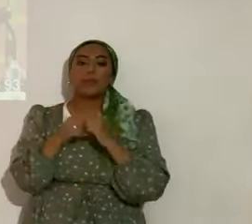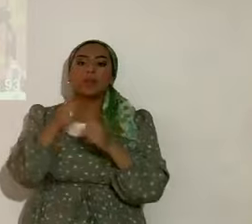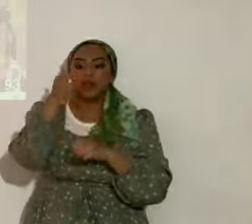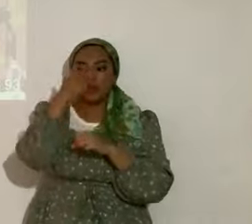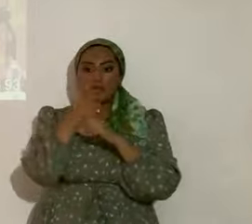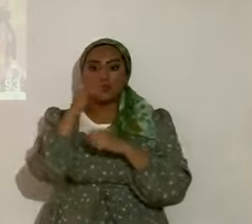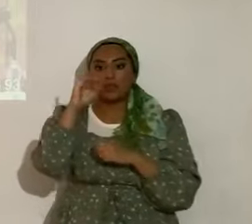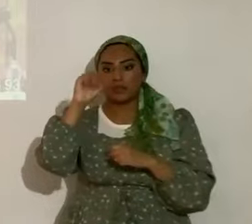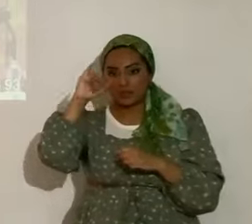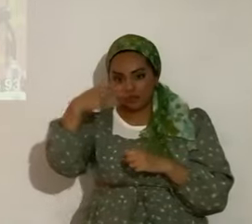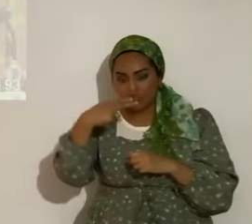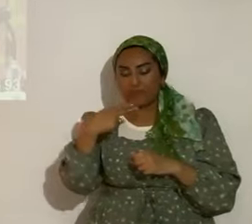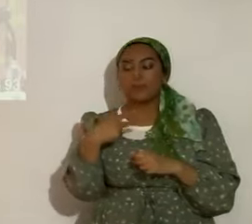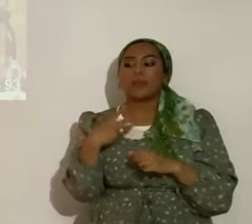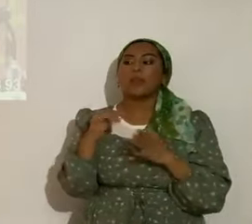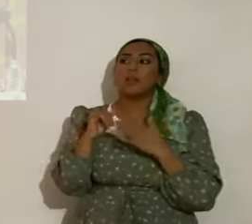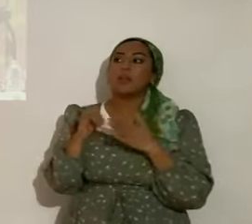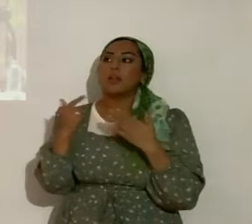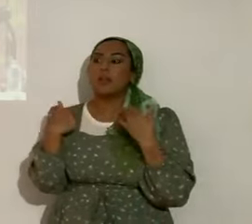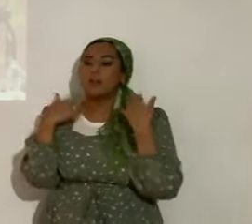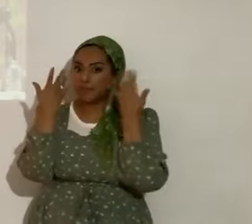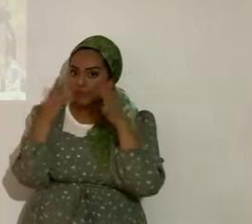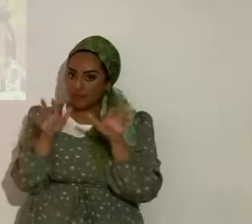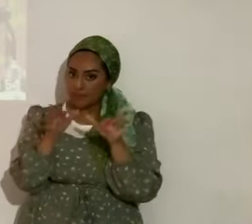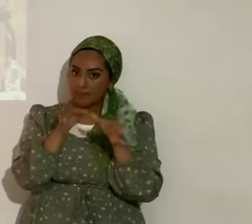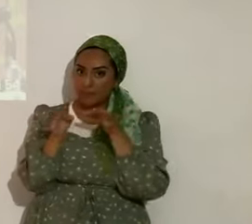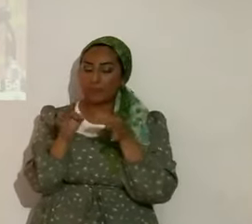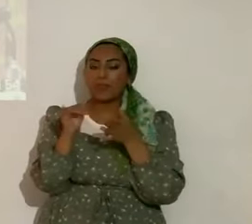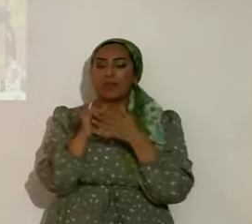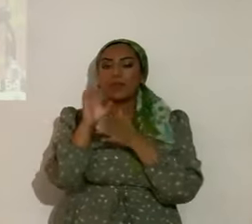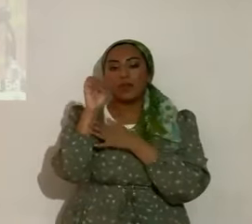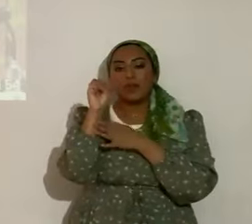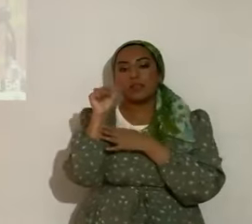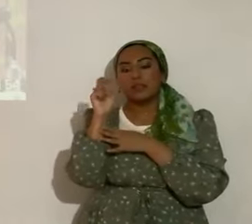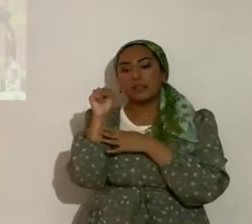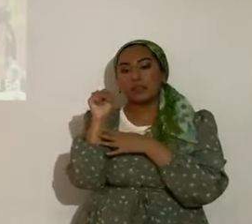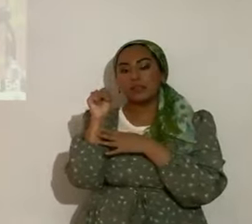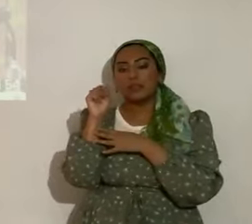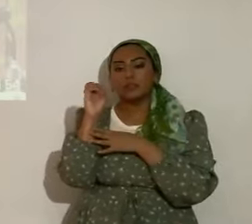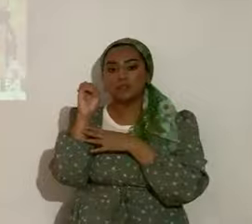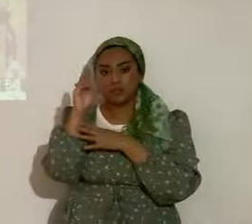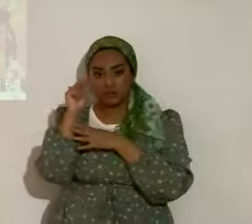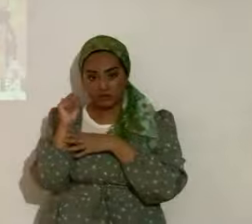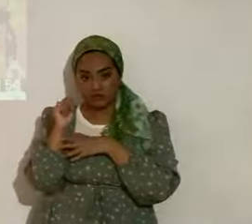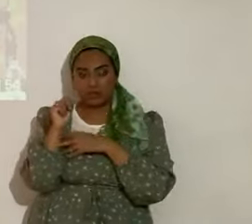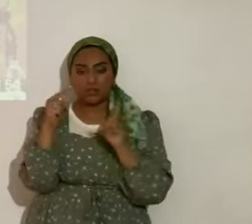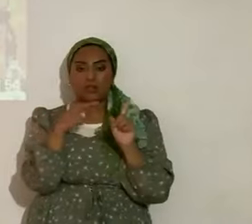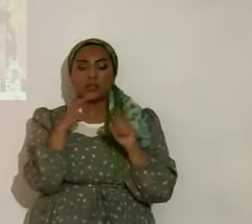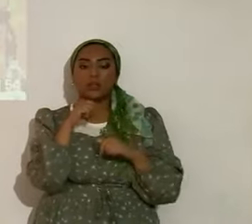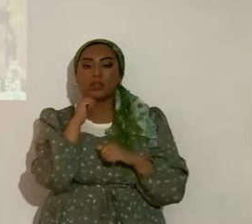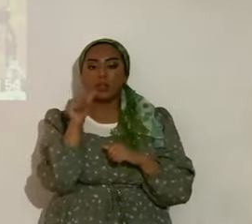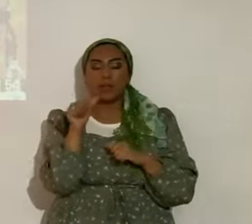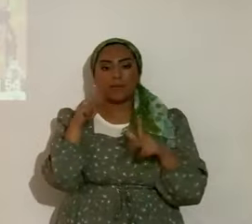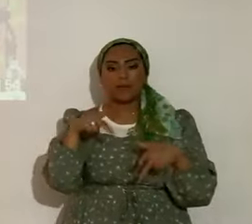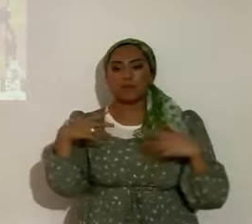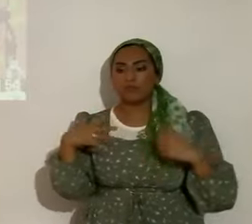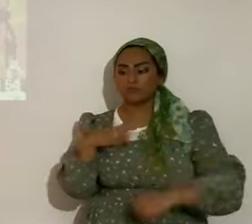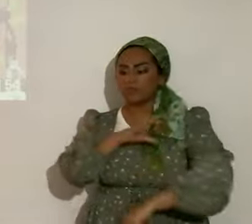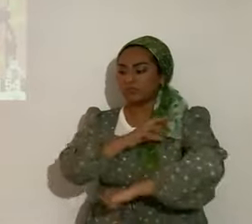Isaías, que ya había yo explicado que Sansón, no era un tipo